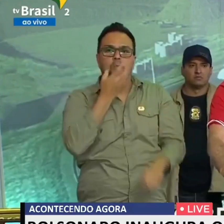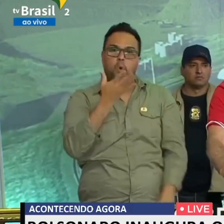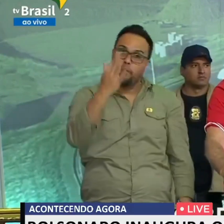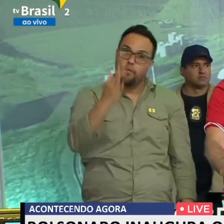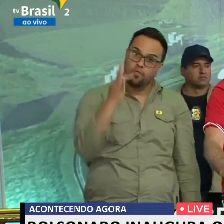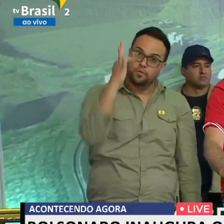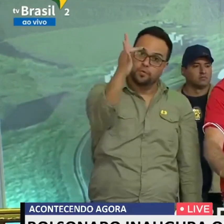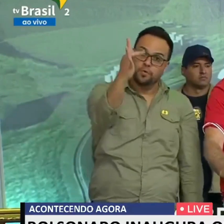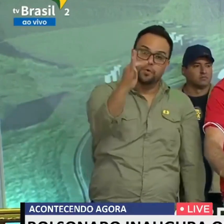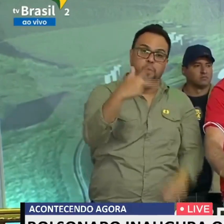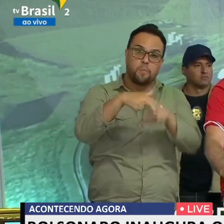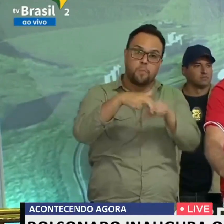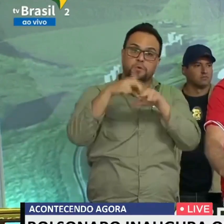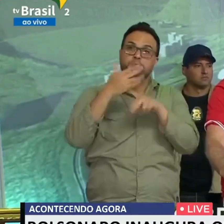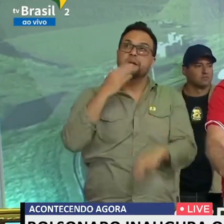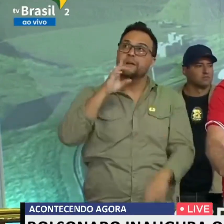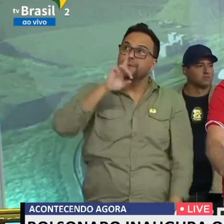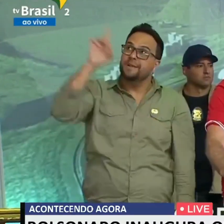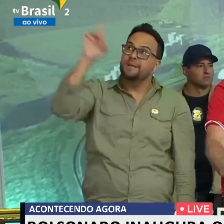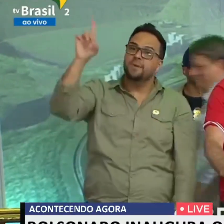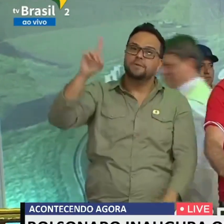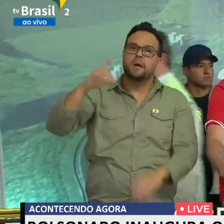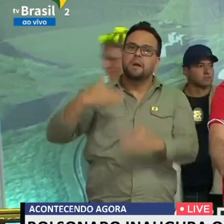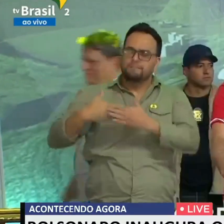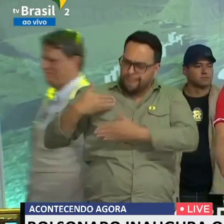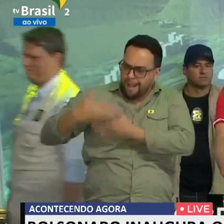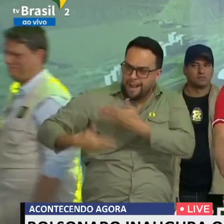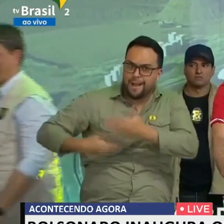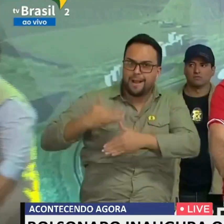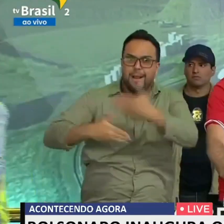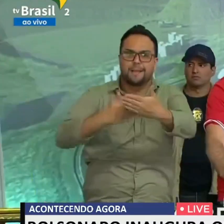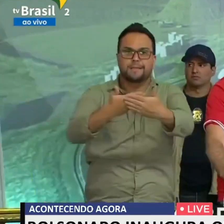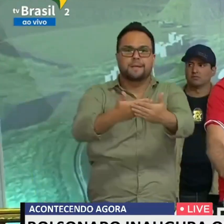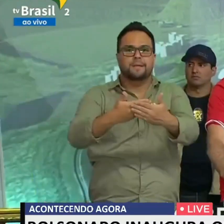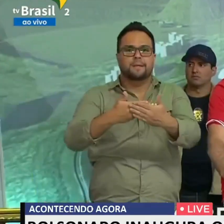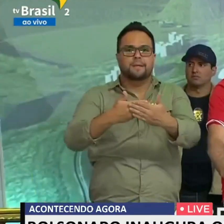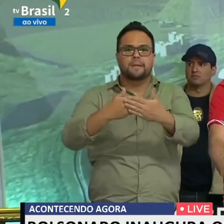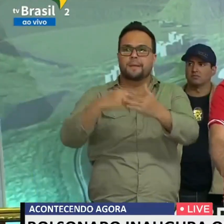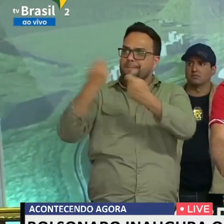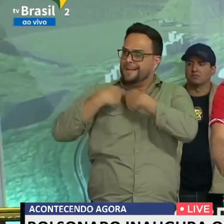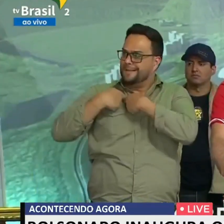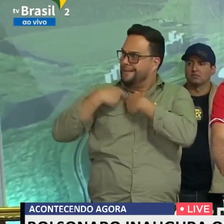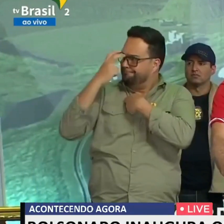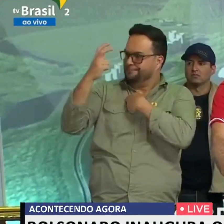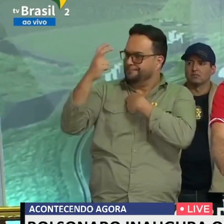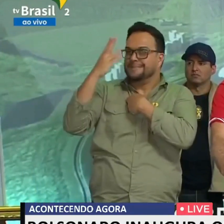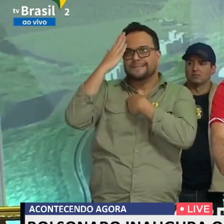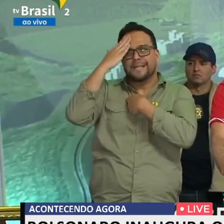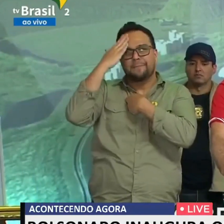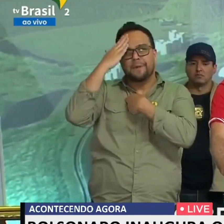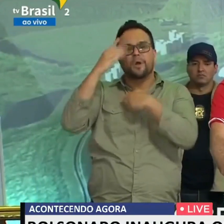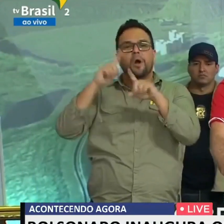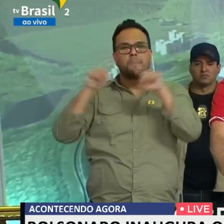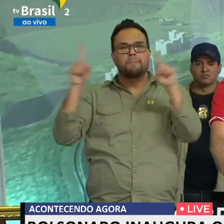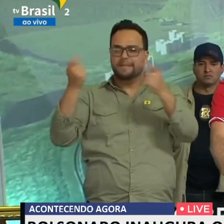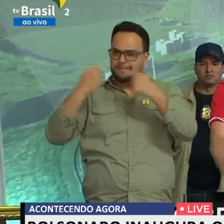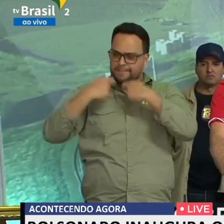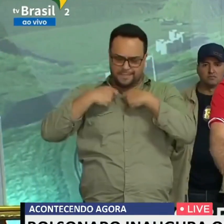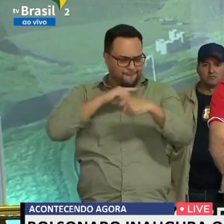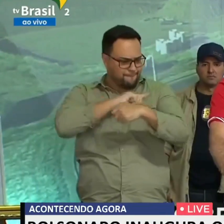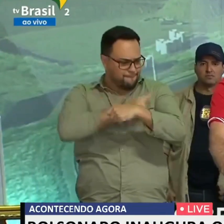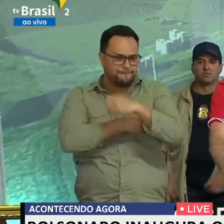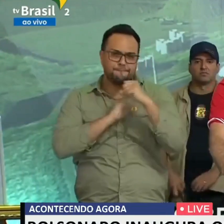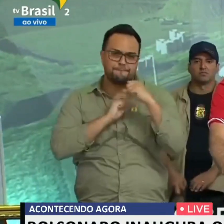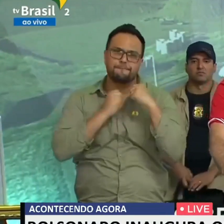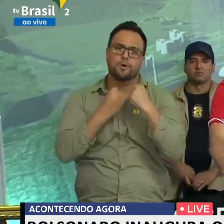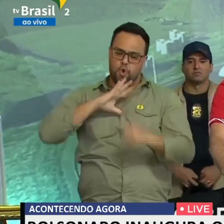E eu peço a Deus que cada vez mais que sabedoria, me dê também força e coragem